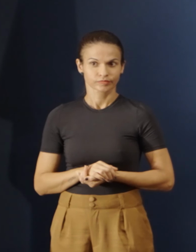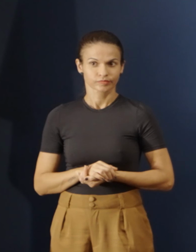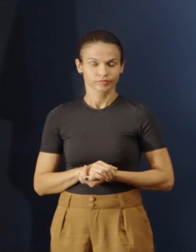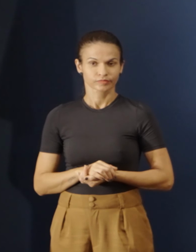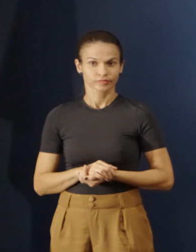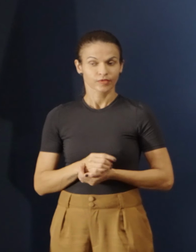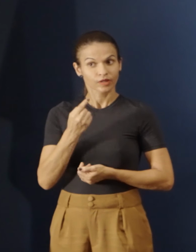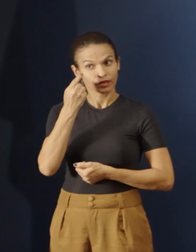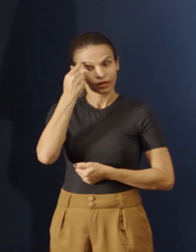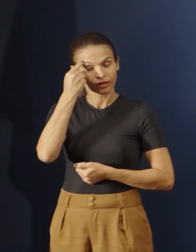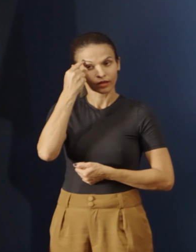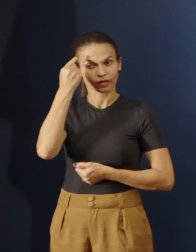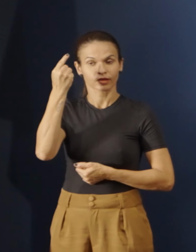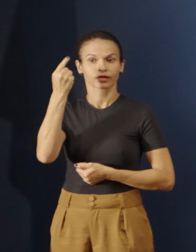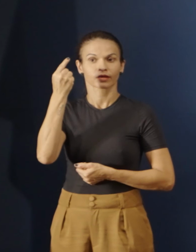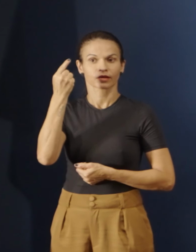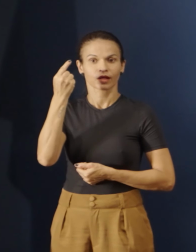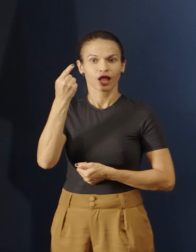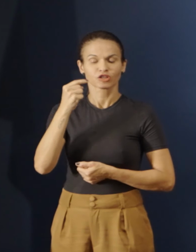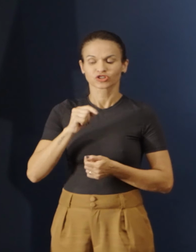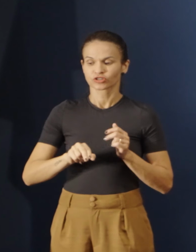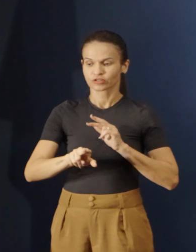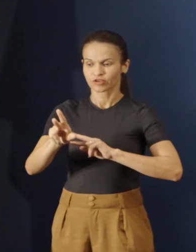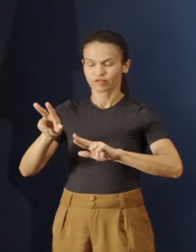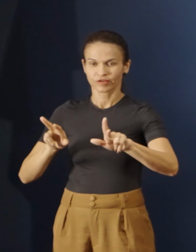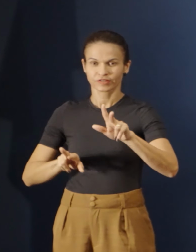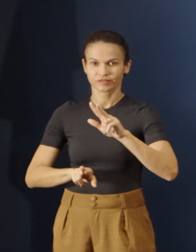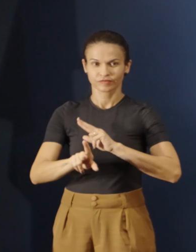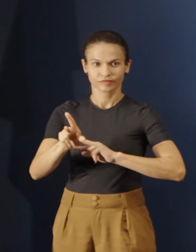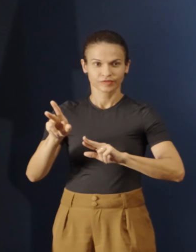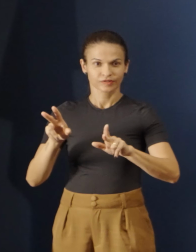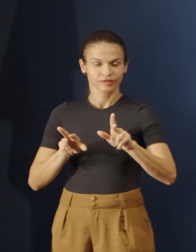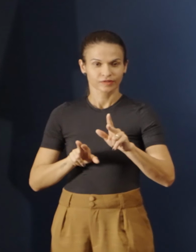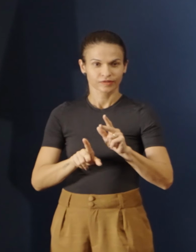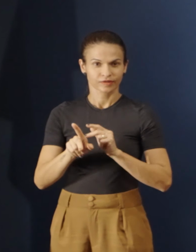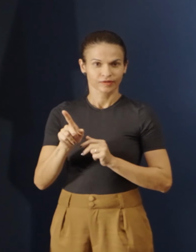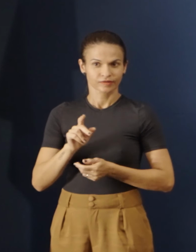E a ideia é de diversificar, né,